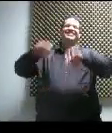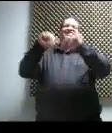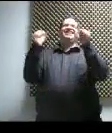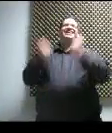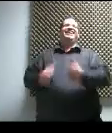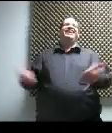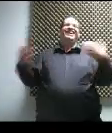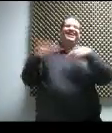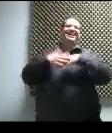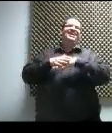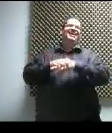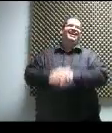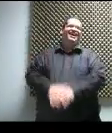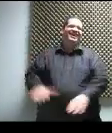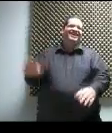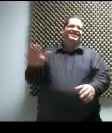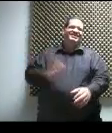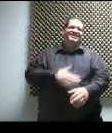¡Gracias!